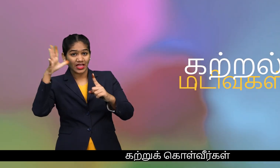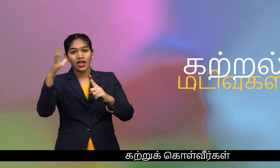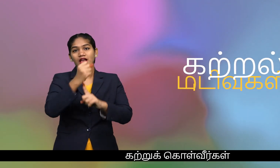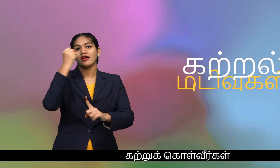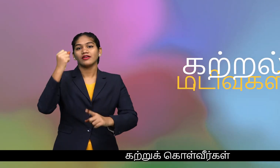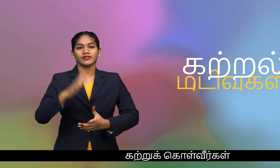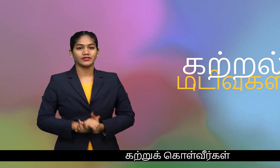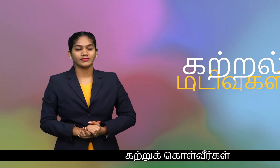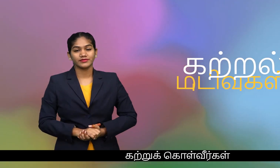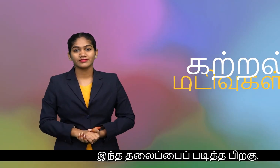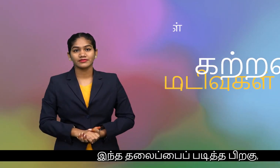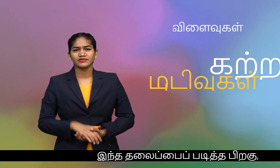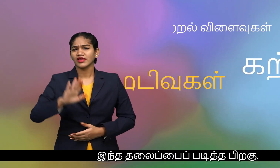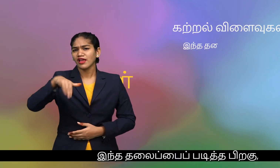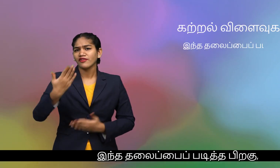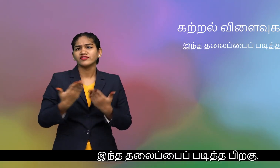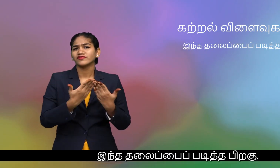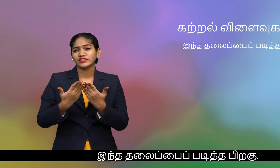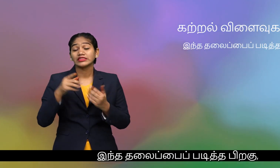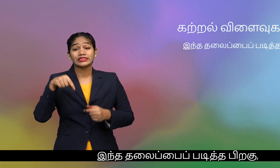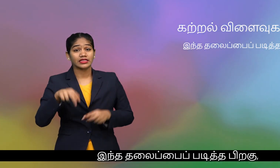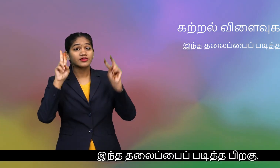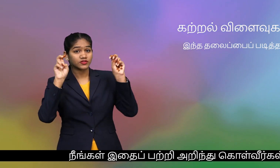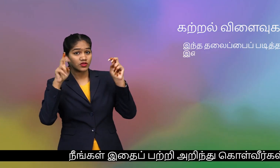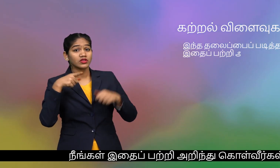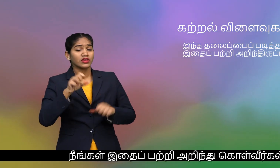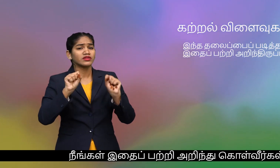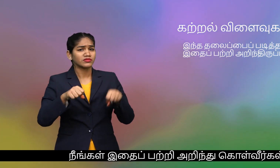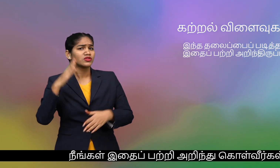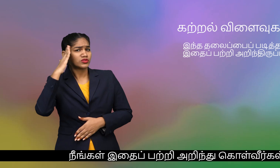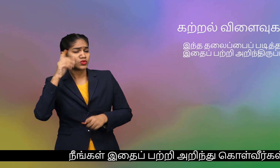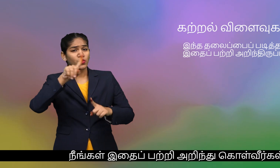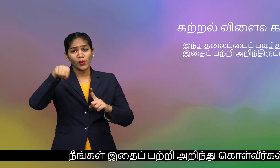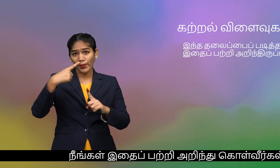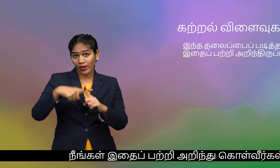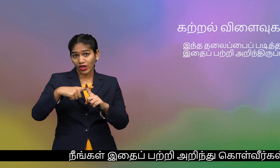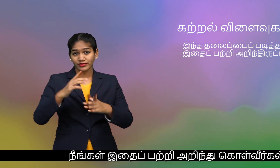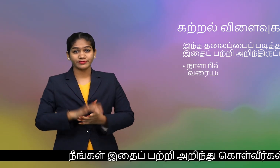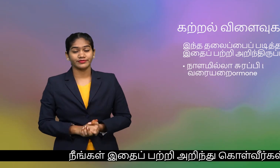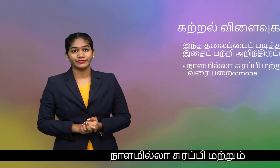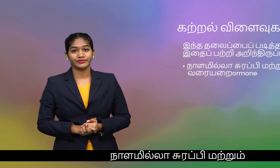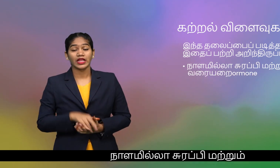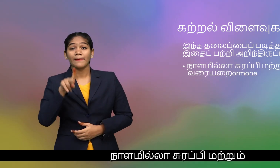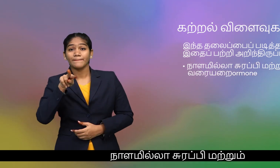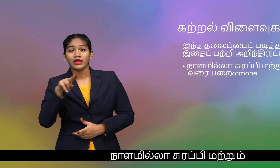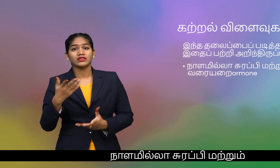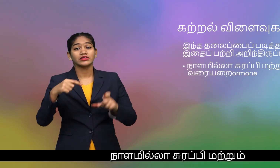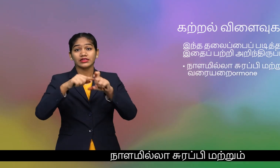கற்றுக்கொள்வீர்கள். இந்த தலைப்பை படித்த பிறகு நீங்கள் இதை பற்றி அறிந்து கொள்வீர்கள். நாளமில்லா சுரப்பி